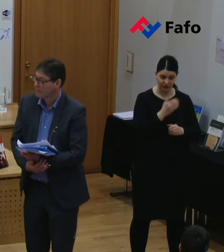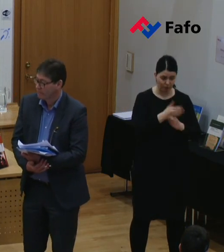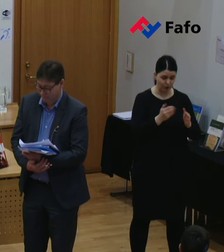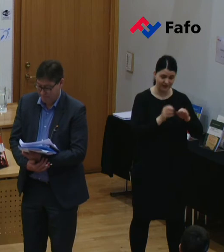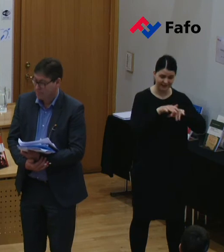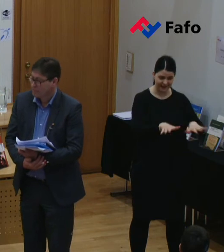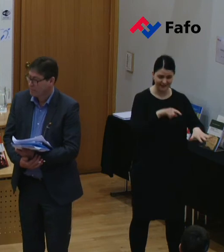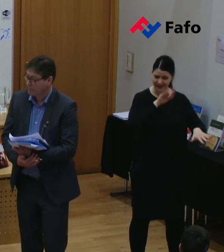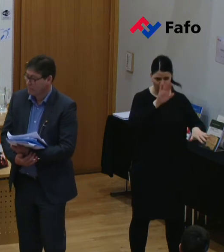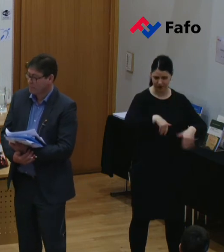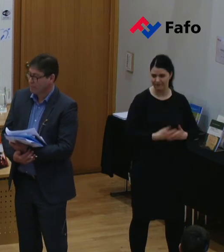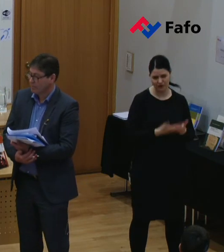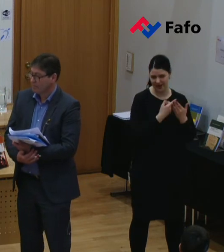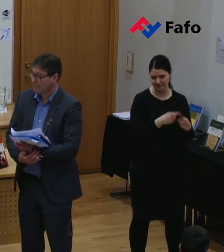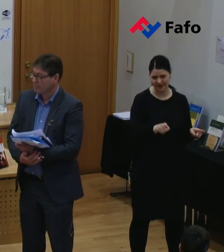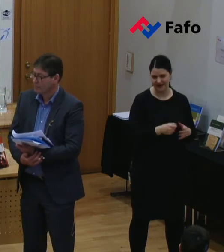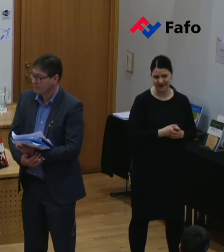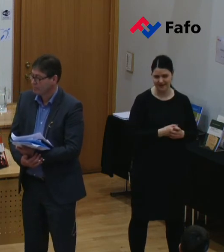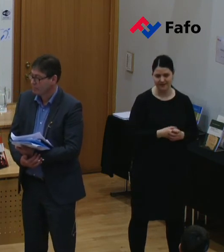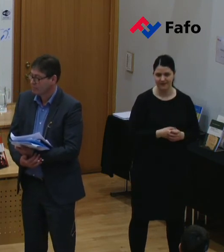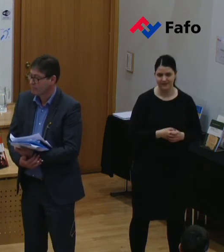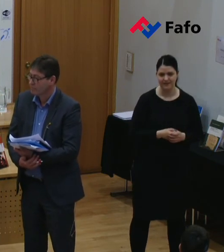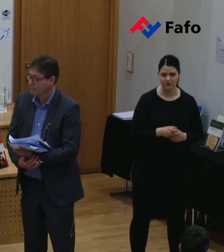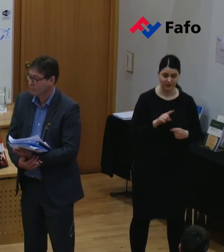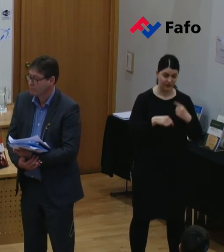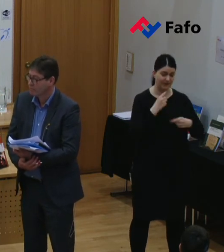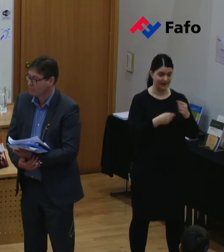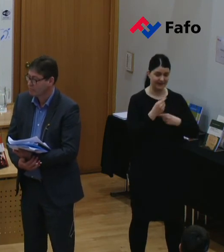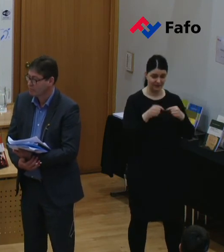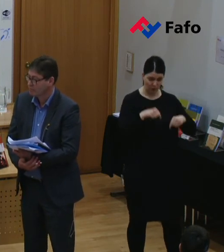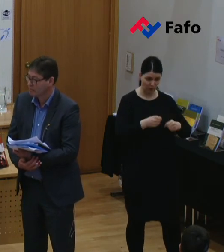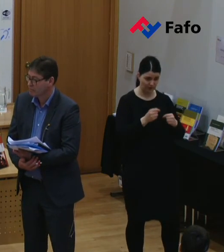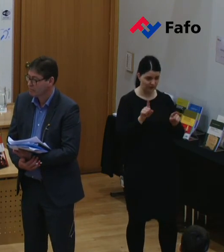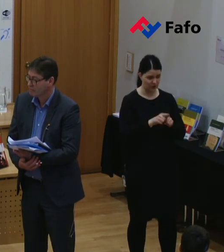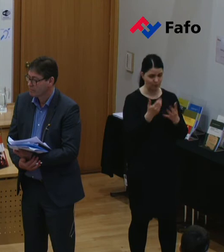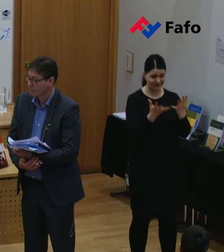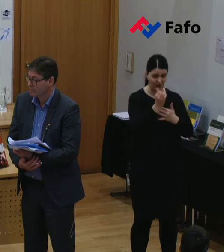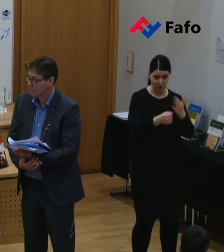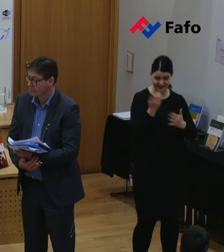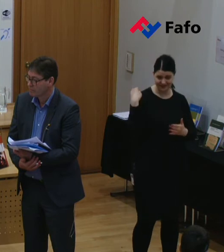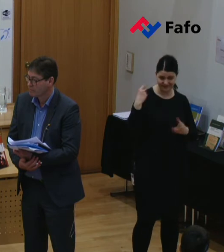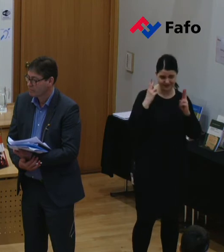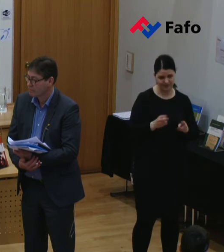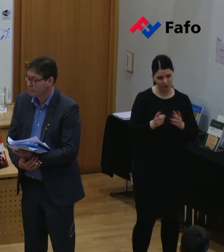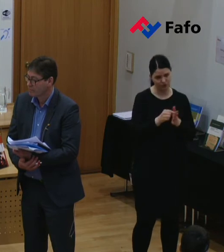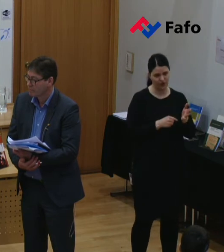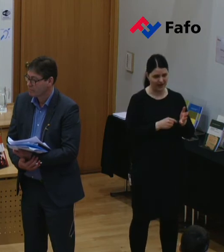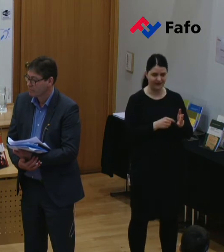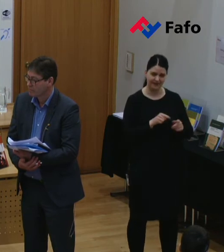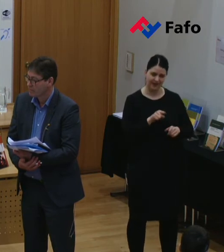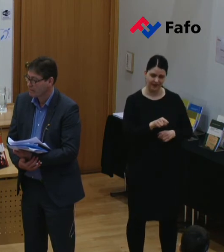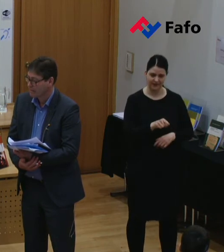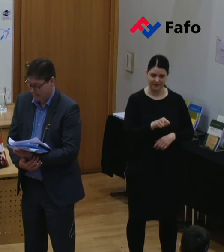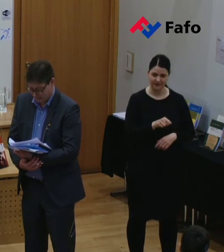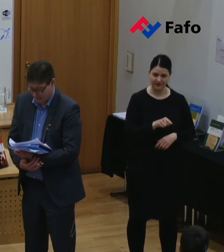nettverk. Det 10 år siden, kanskje det 8. Og vi har fortsatt den samme utfordringen, sånn at det blir trukket inn IPS her, ikke